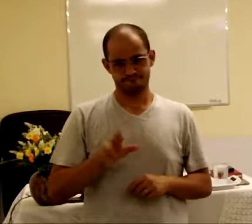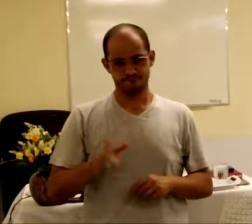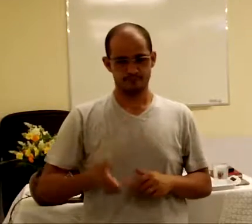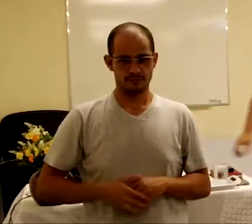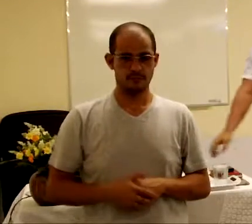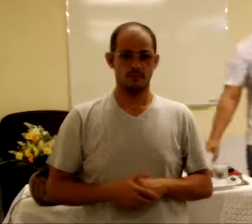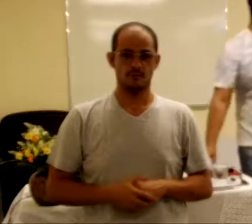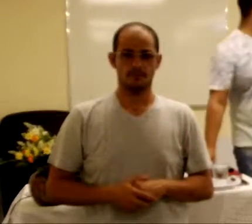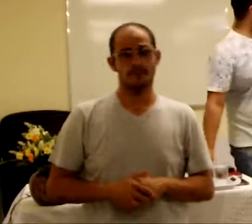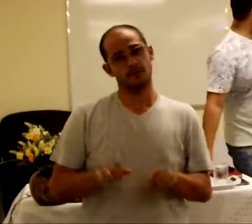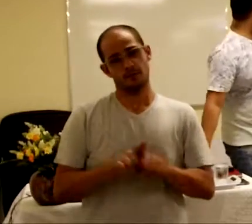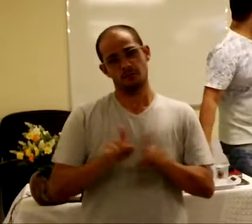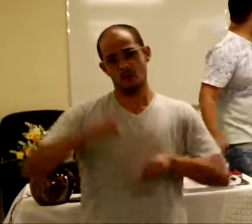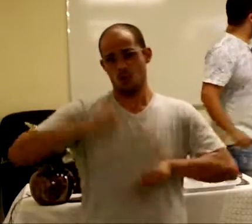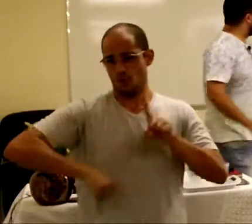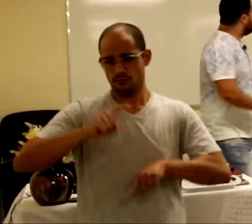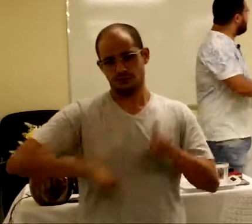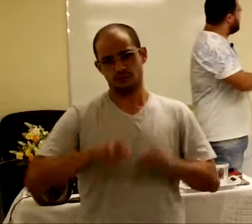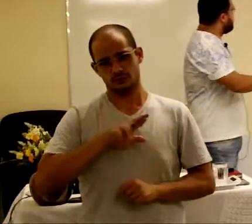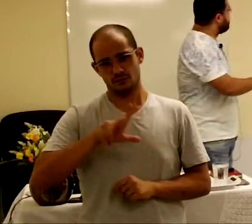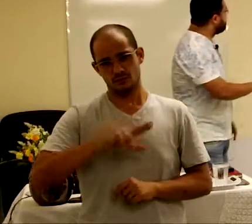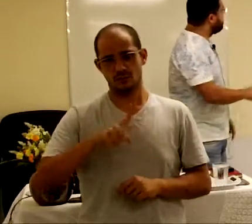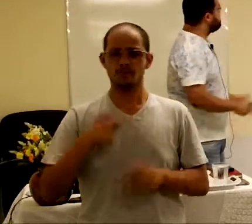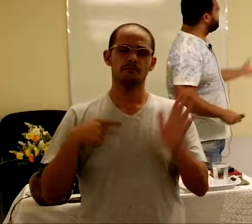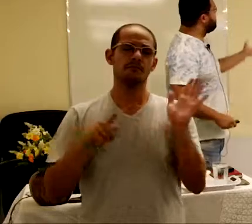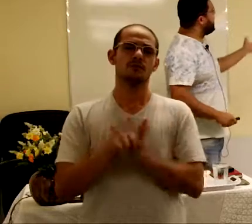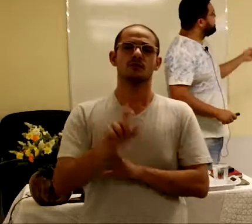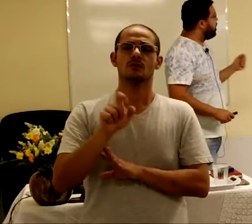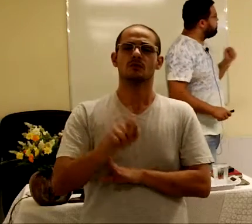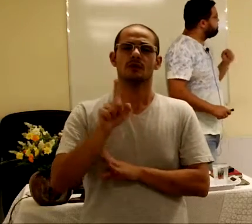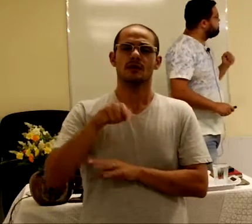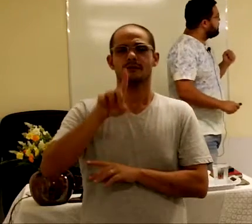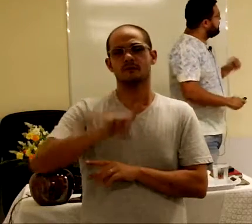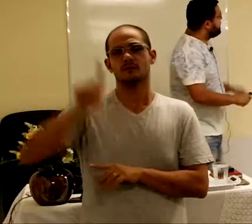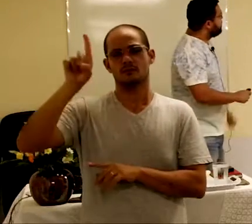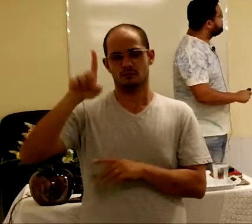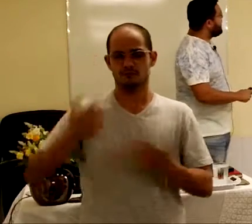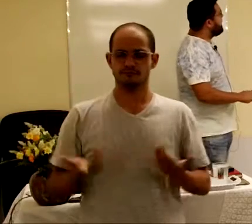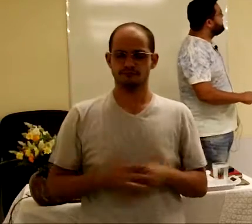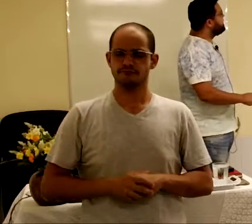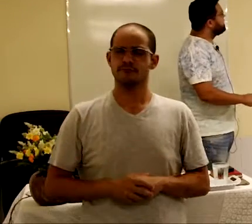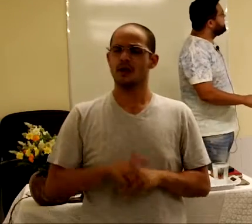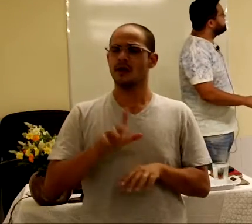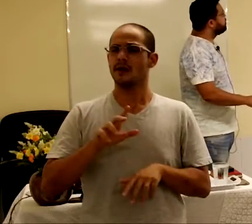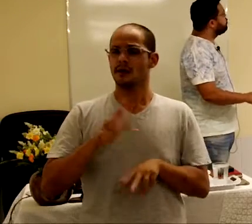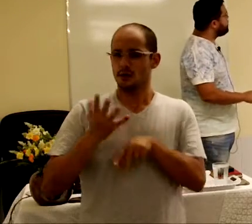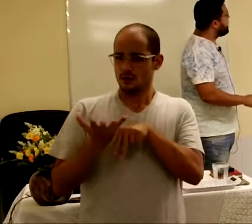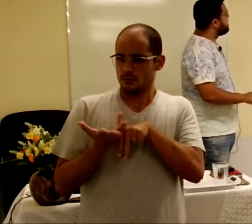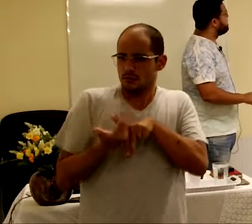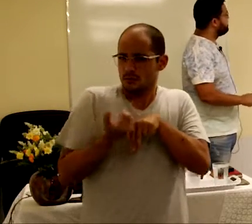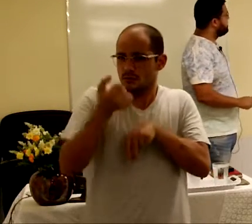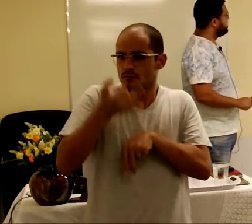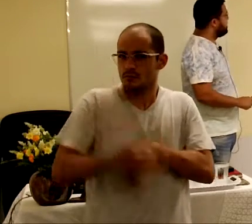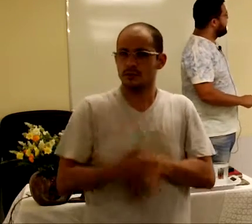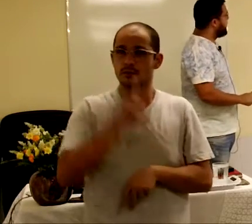Né? Nenhuma coisa, nenhum objeto. Que é Deus? Os espíritos vão lá e dizem, Deus é a inteligência